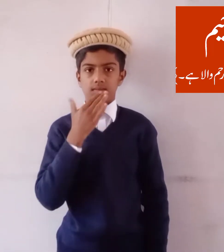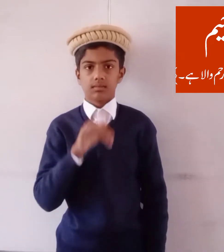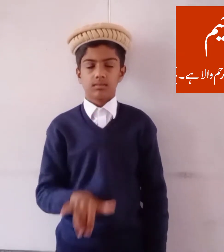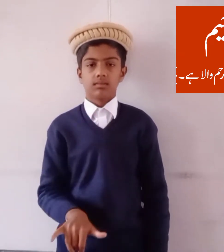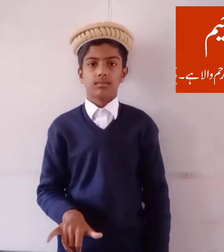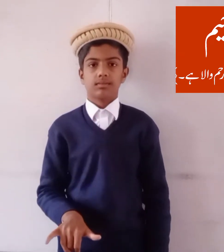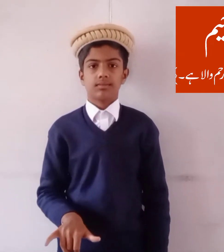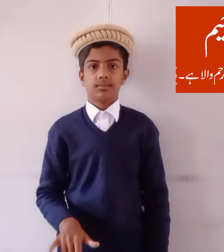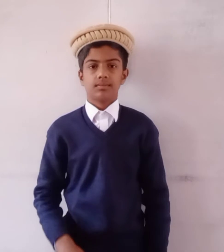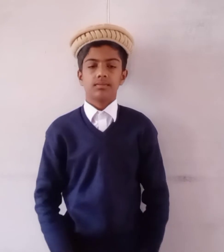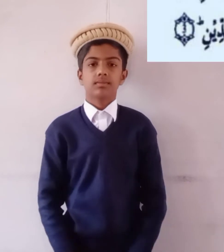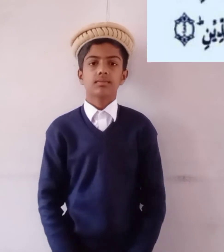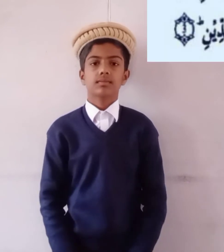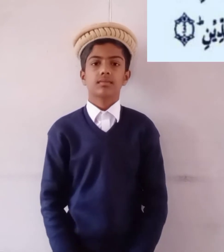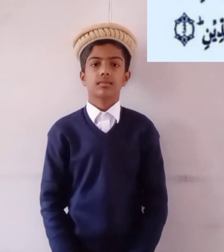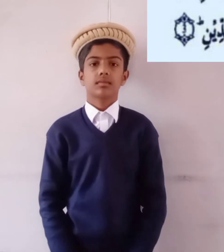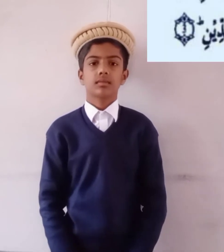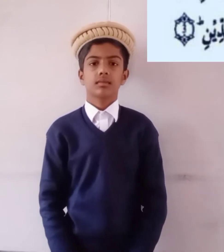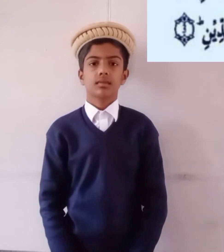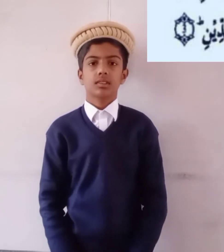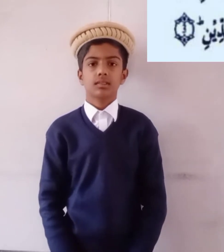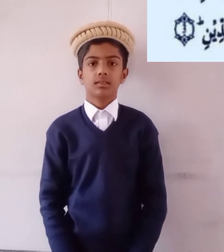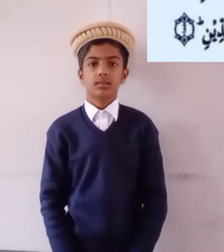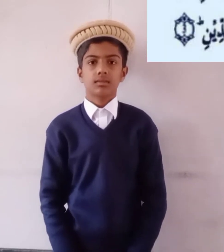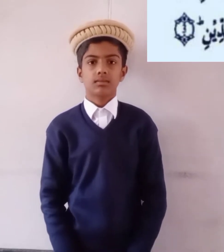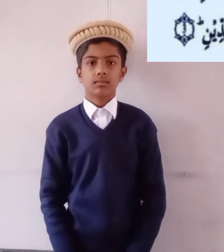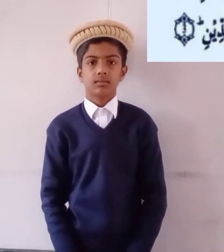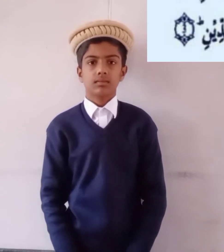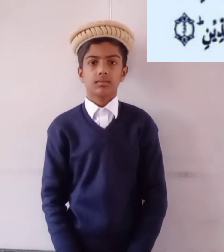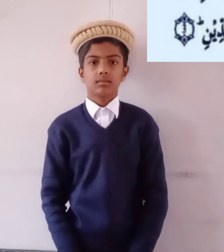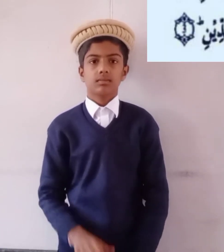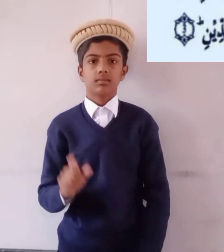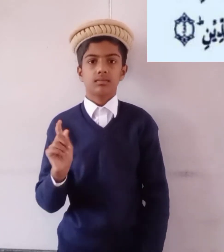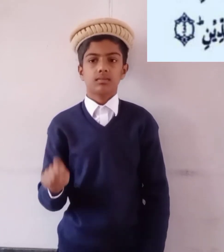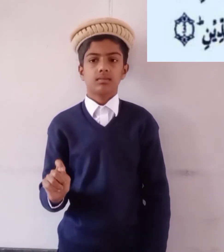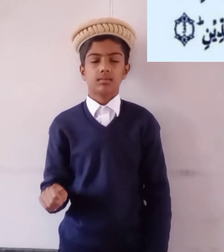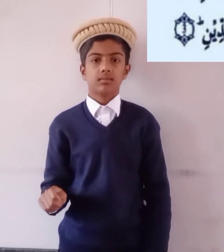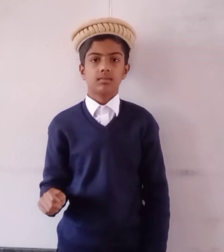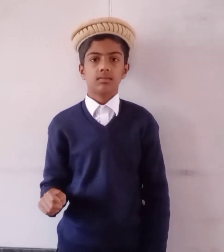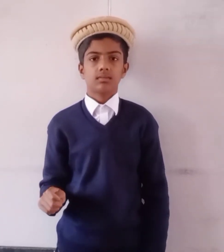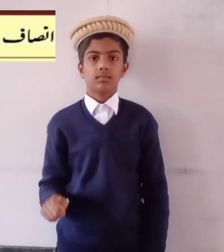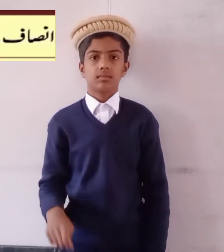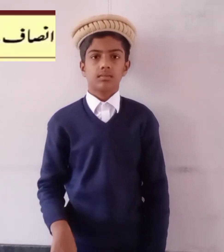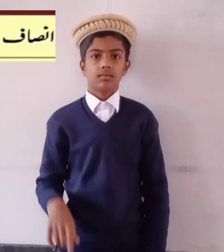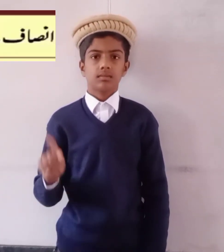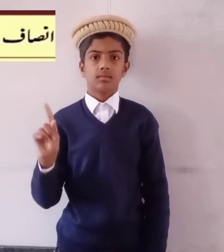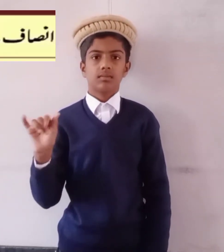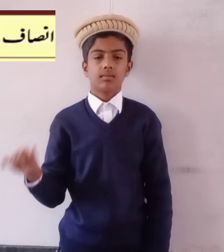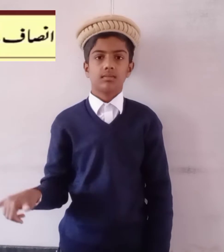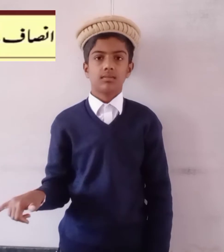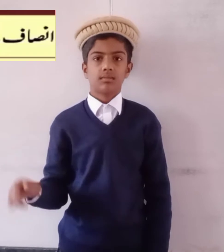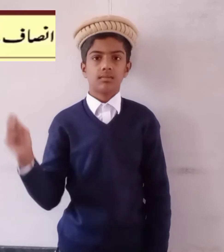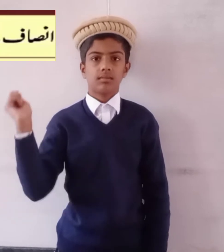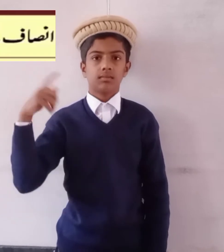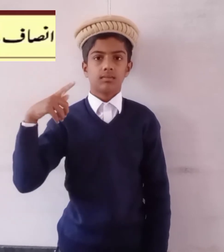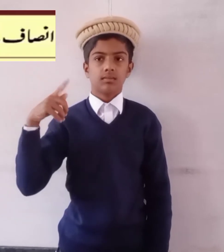مالک یوم الدین انصاف کے دن کا